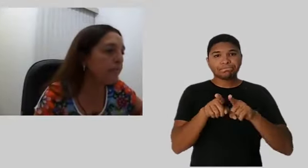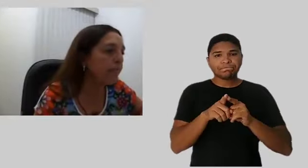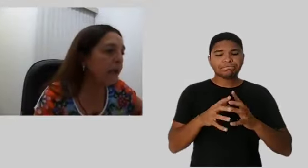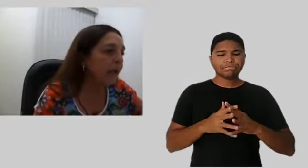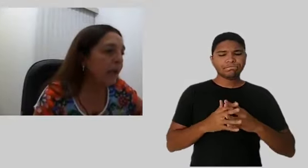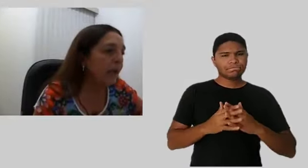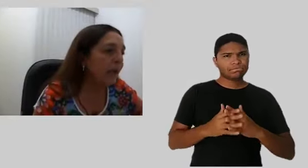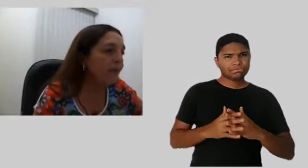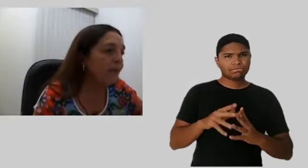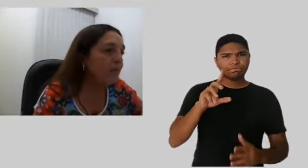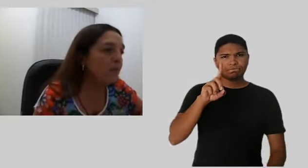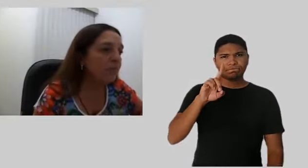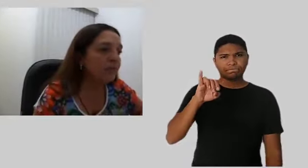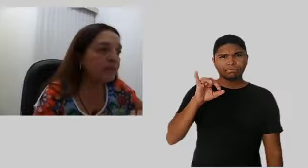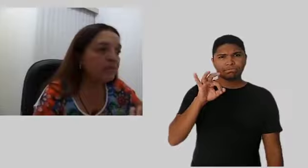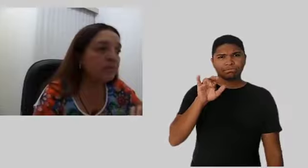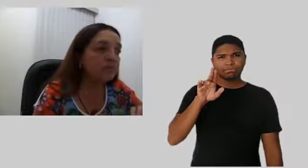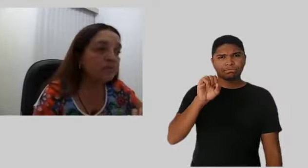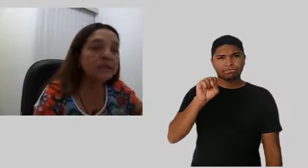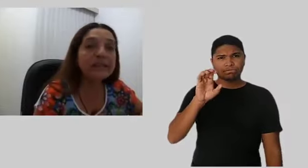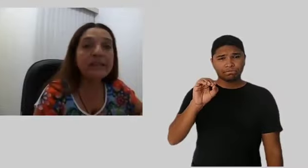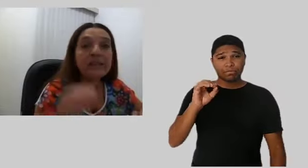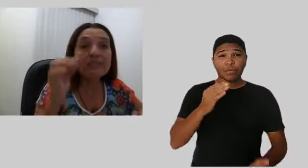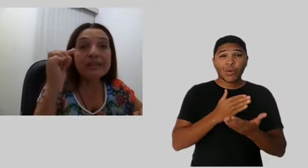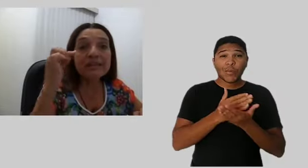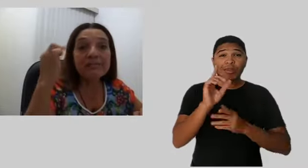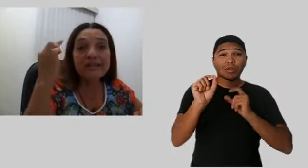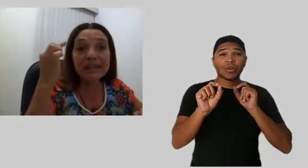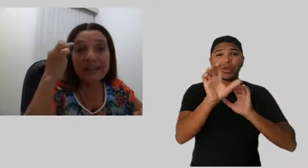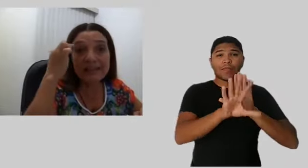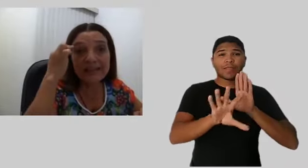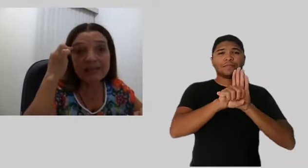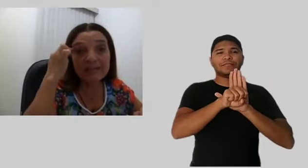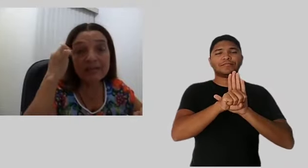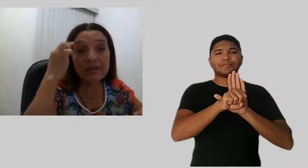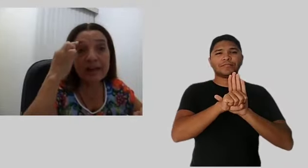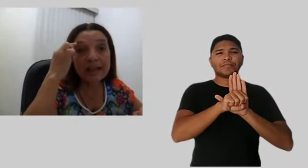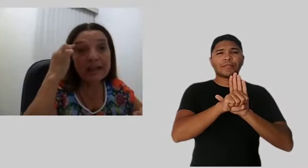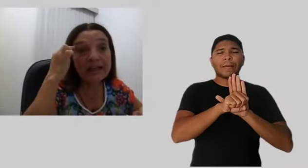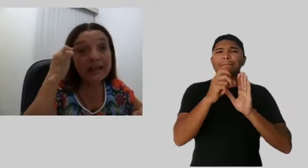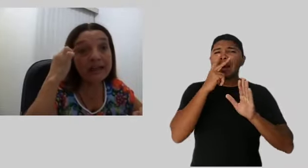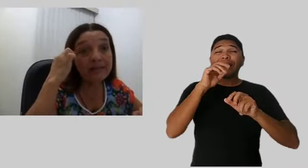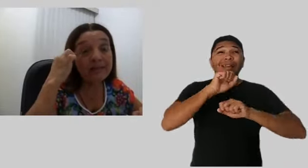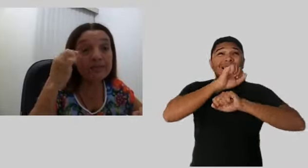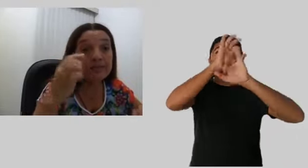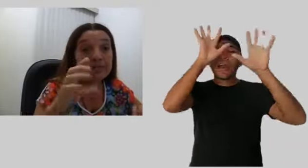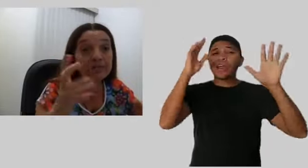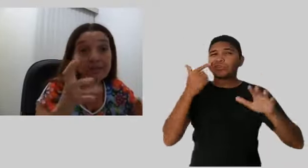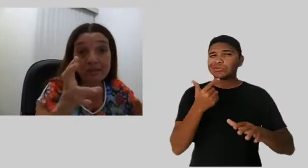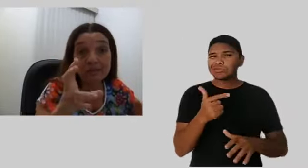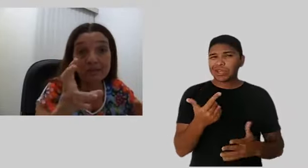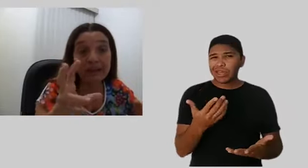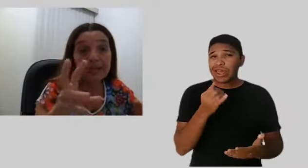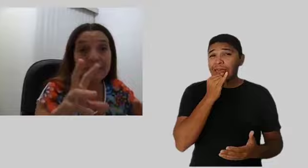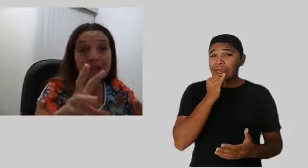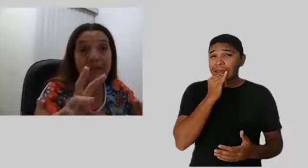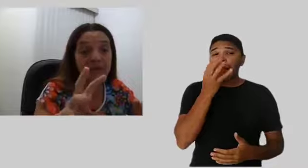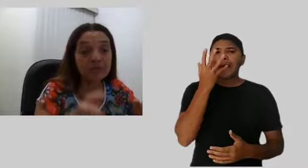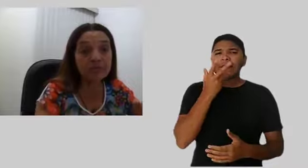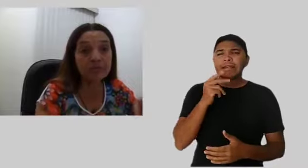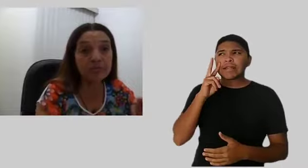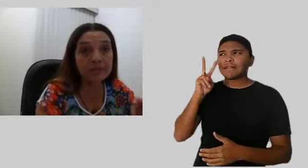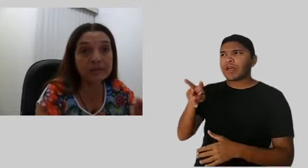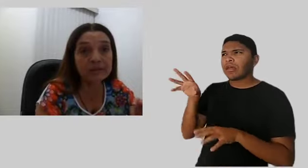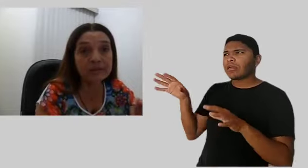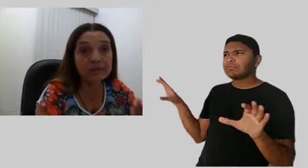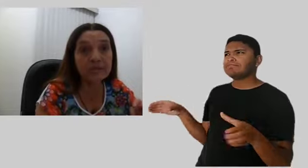diferentes. Aí vem o complexo difuso, esse aqui ela começa a abstrair. Então, aquele difuso, porque não é muito claro,